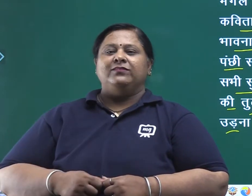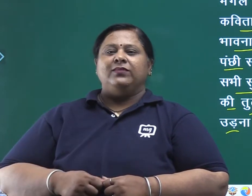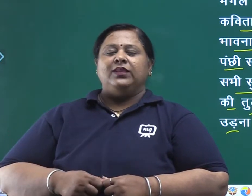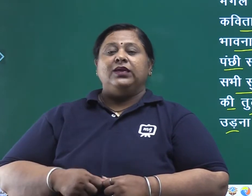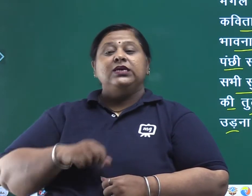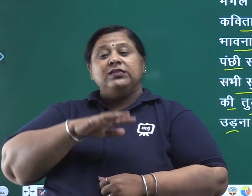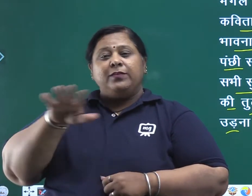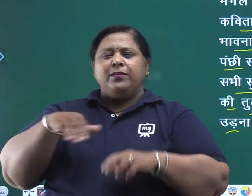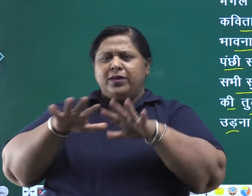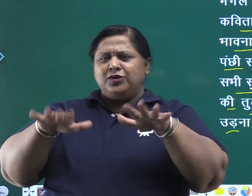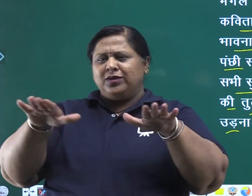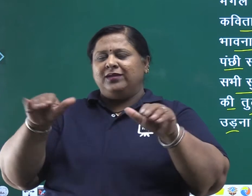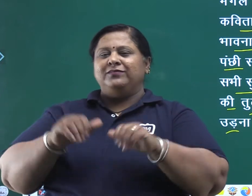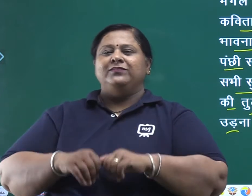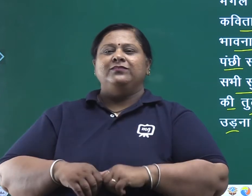कि सभी पक्षी